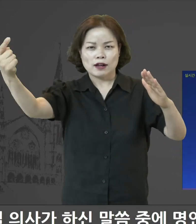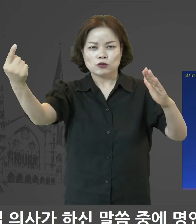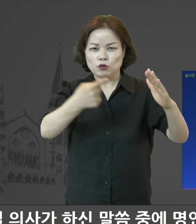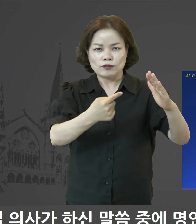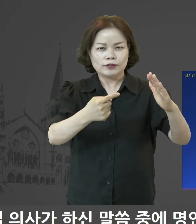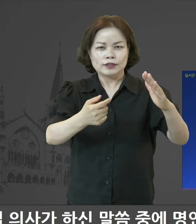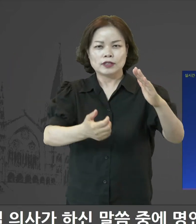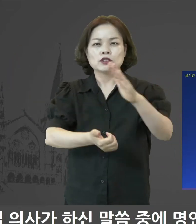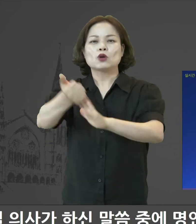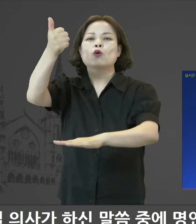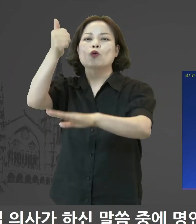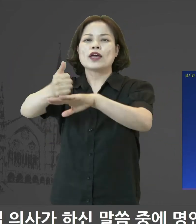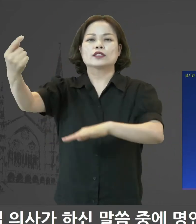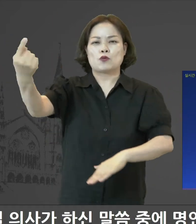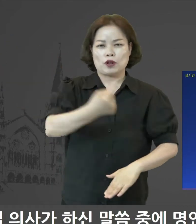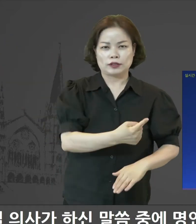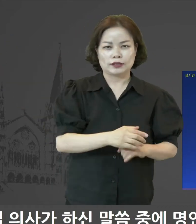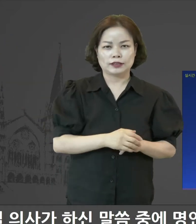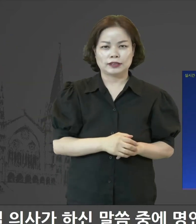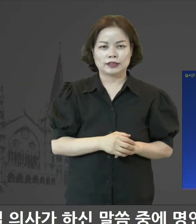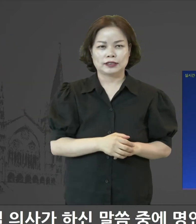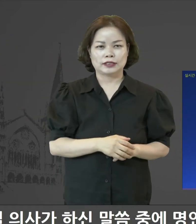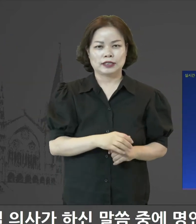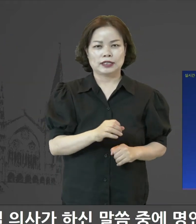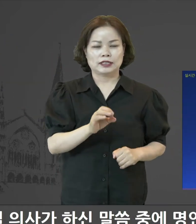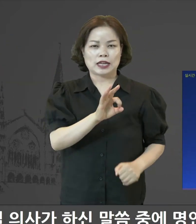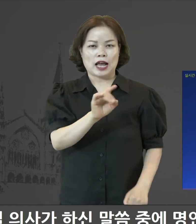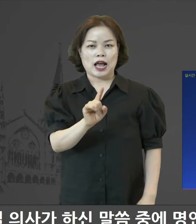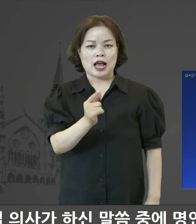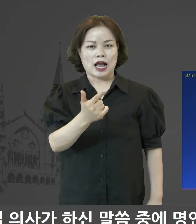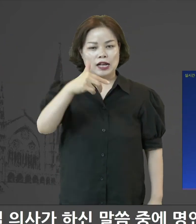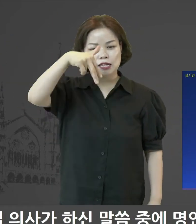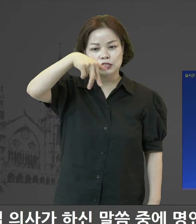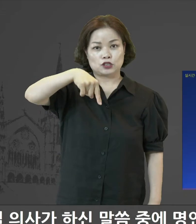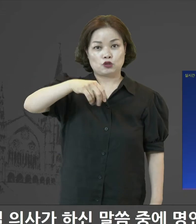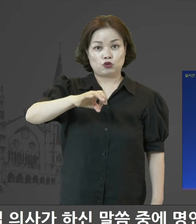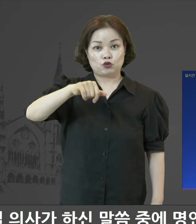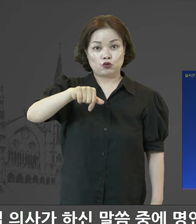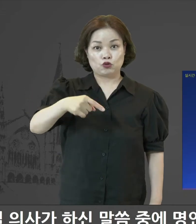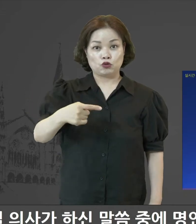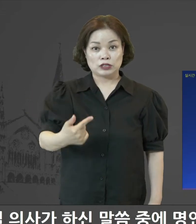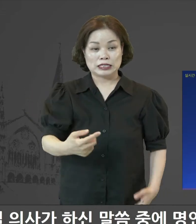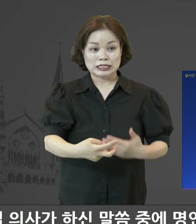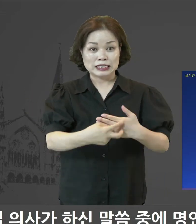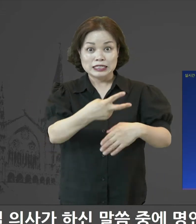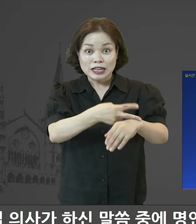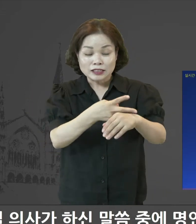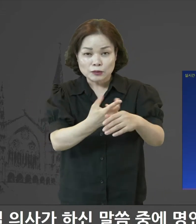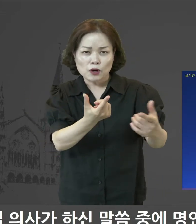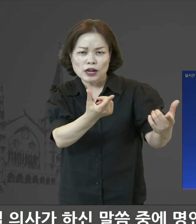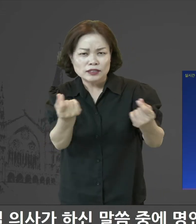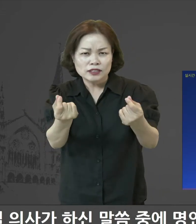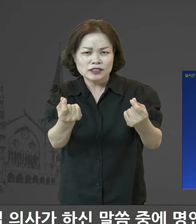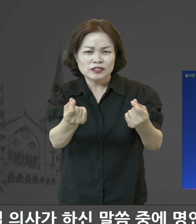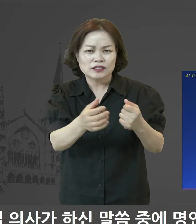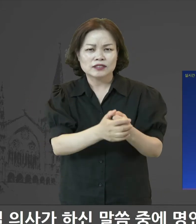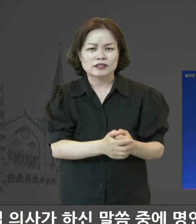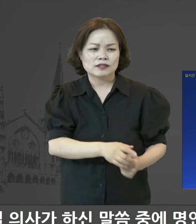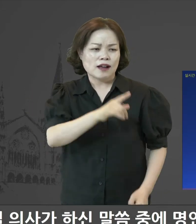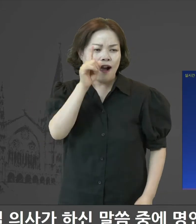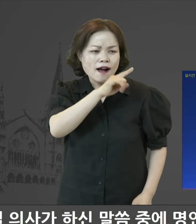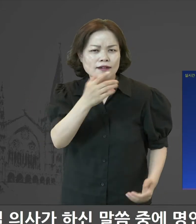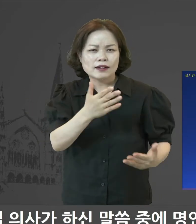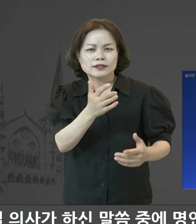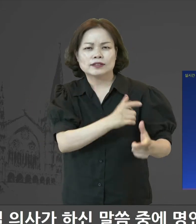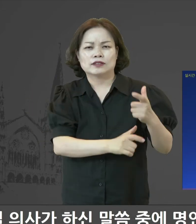의지죠. 안중근 의사 보니까 단지 동맹 같은 거 맺잖아요. 근데 제가 보니까 이거 더해. 악한 일을 하는